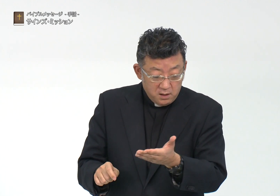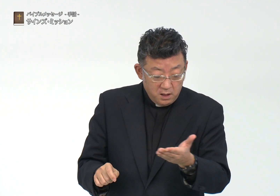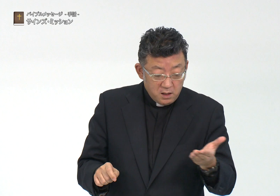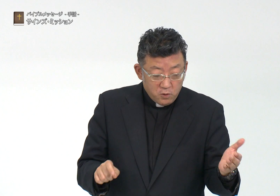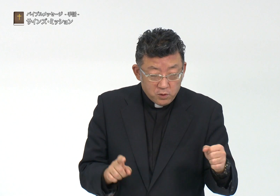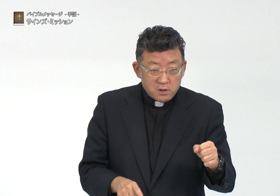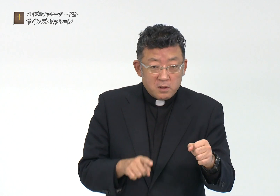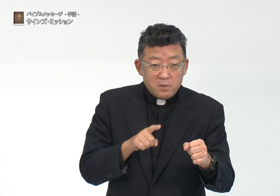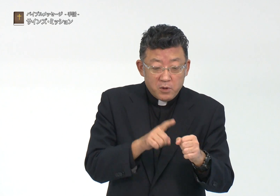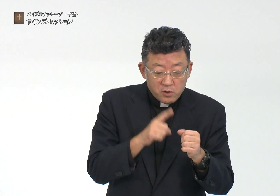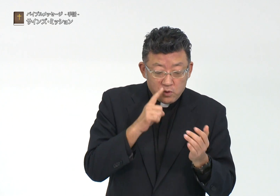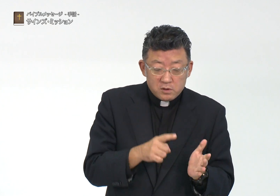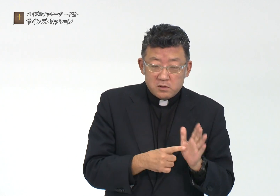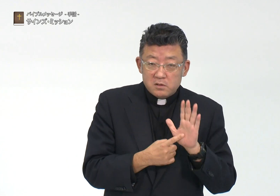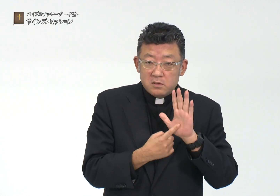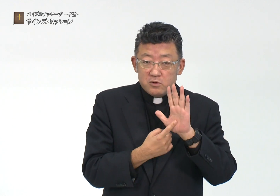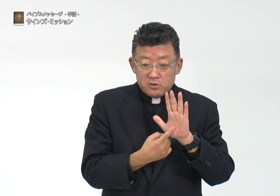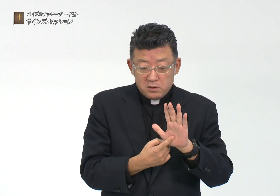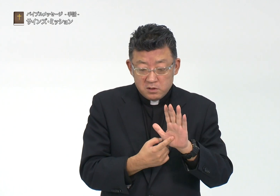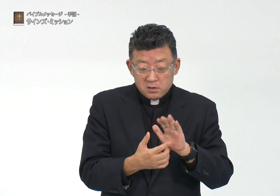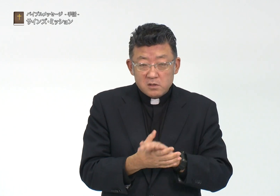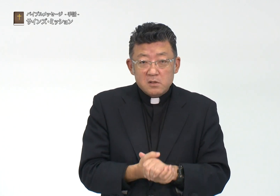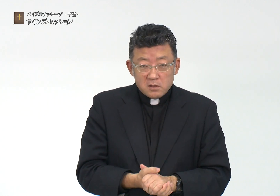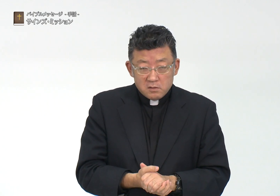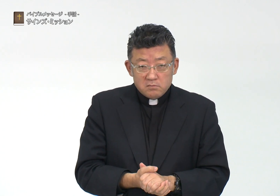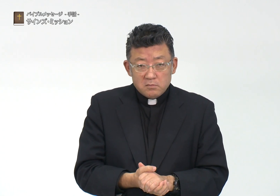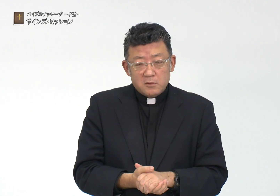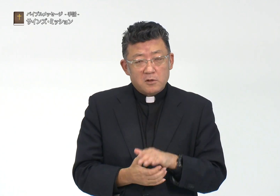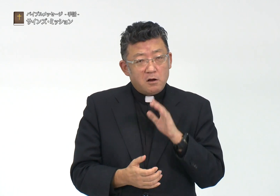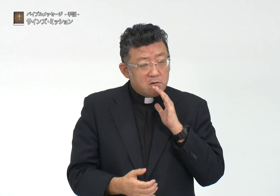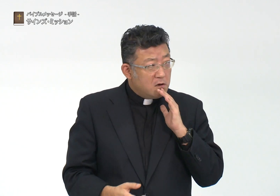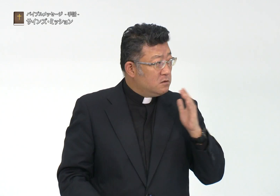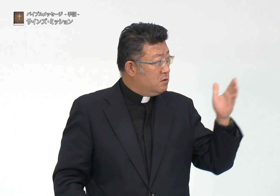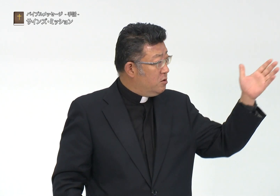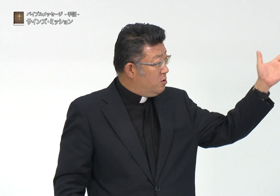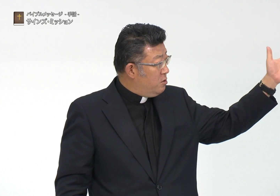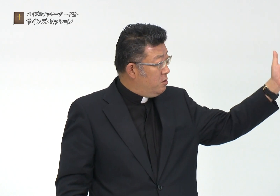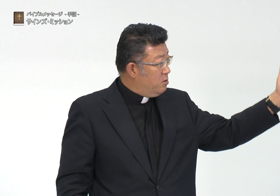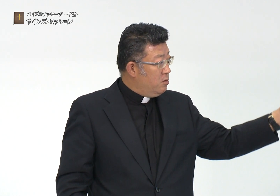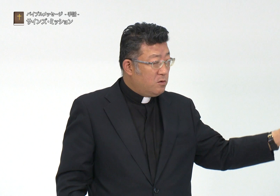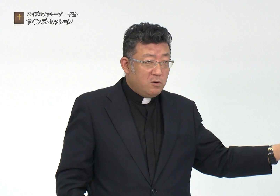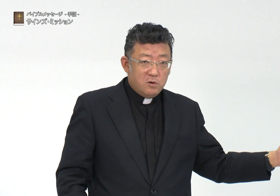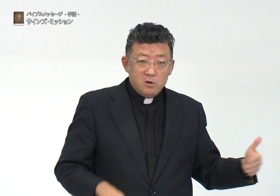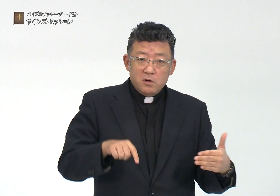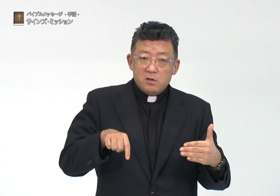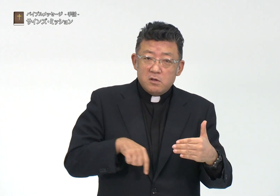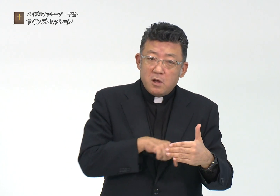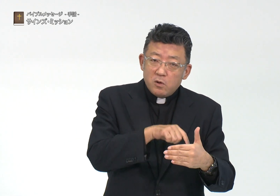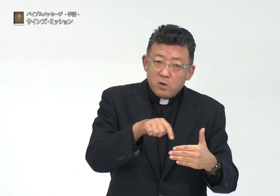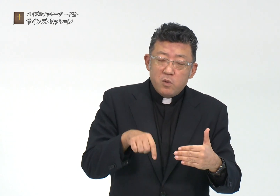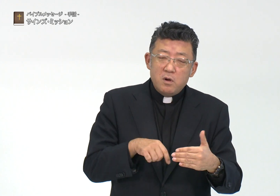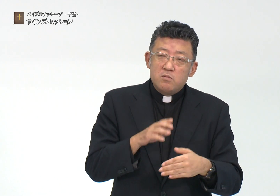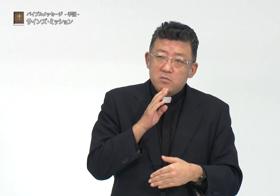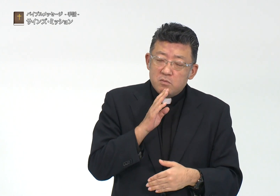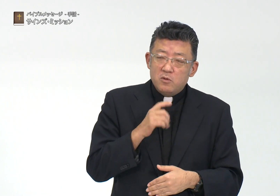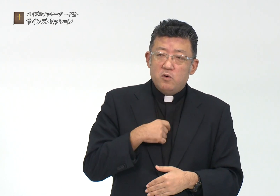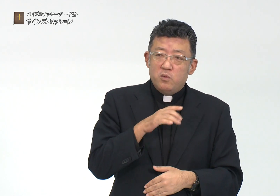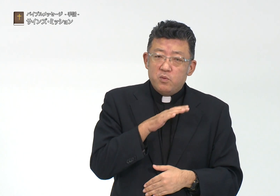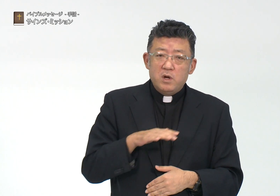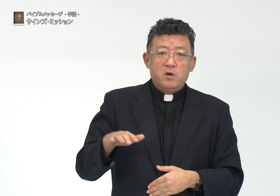それがあなたがたのための市寿司ということです確かにこれらの内容